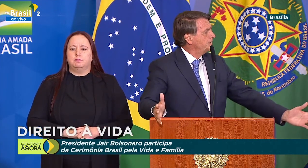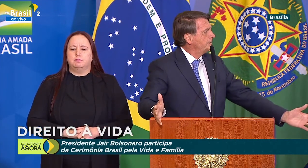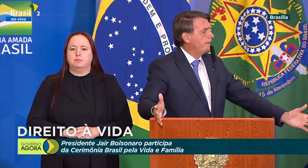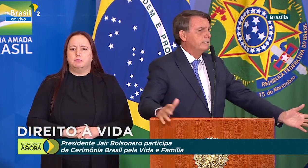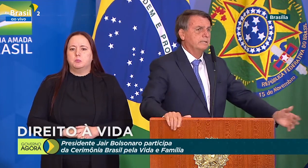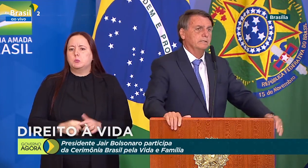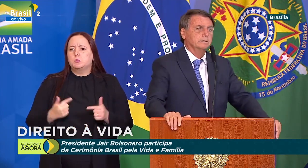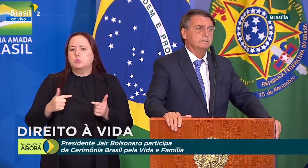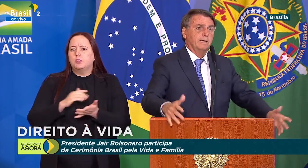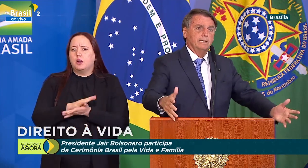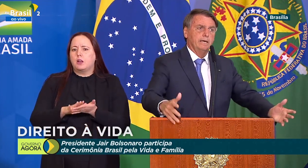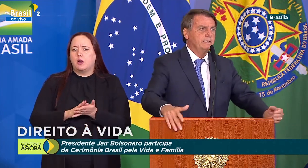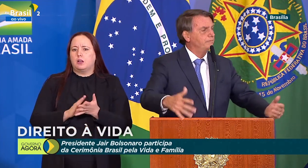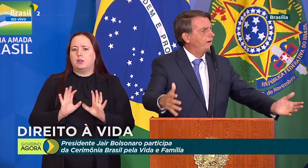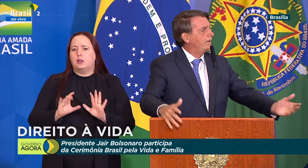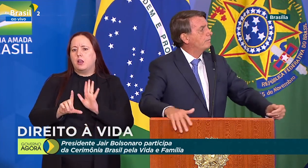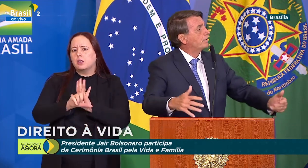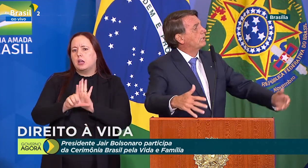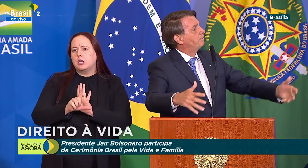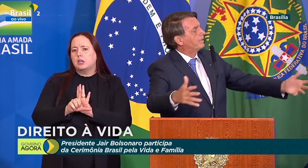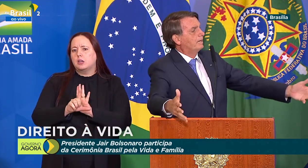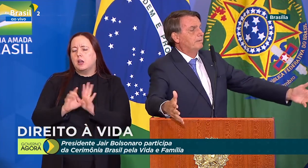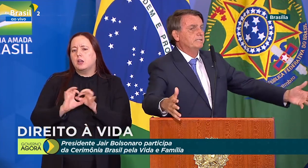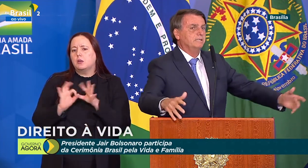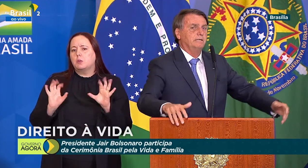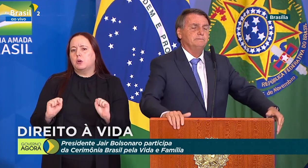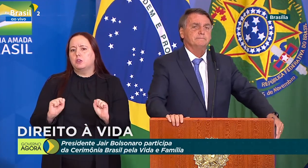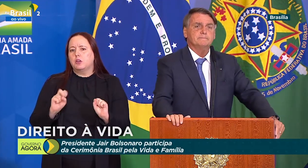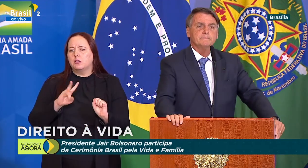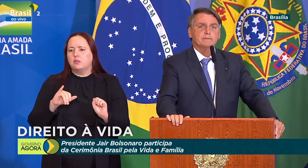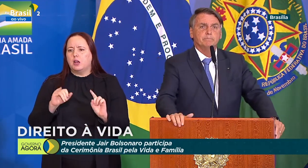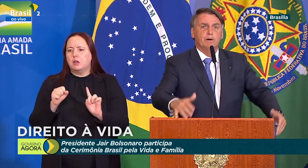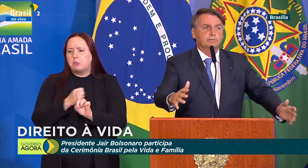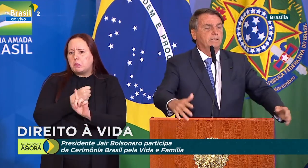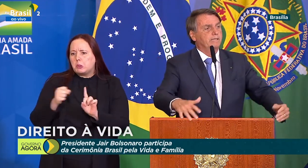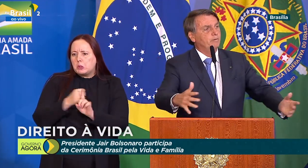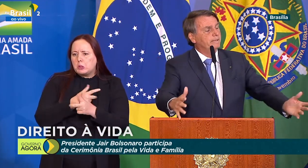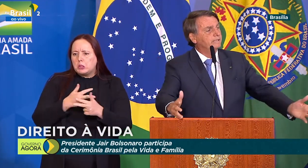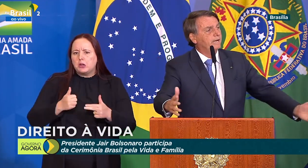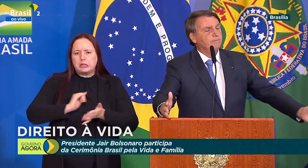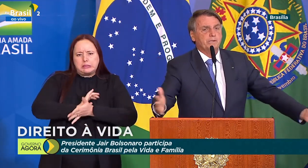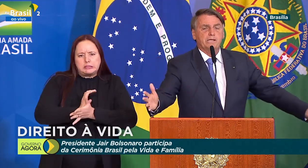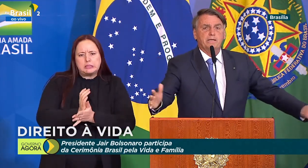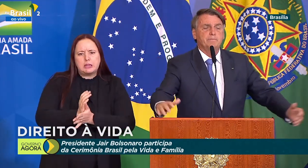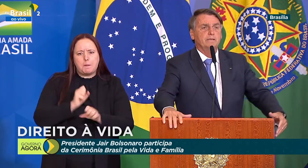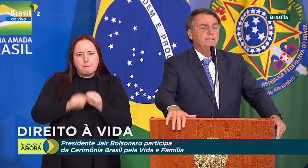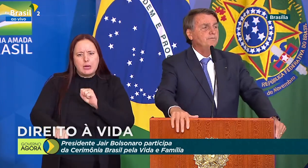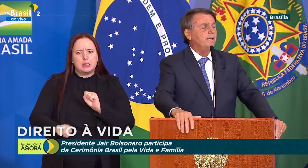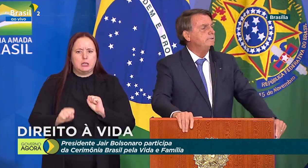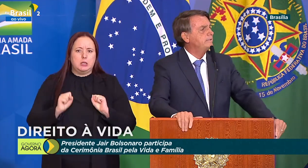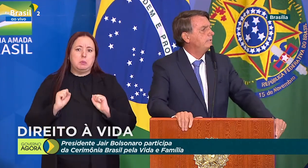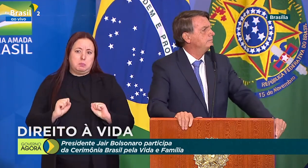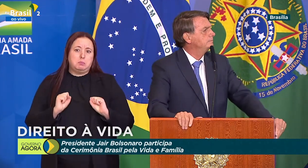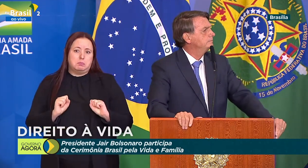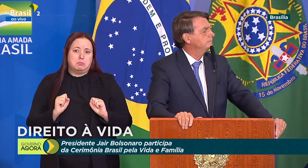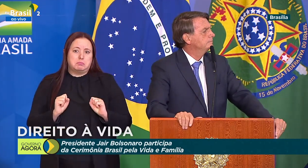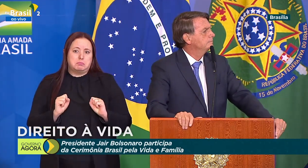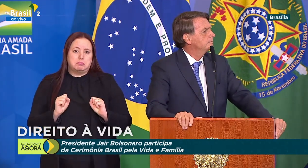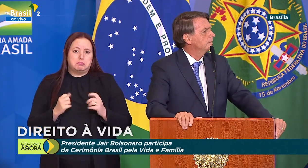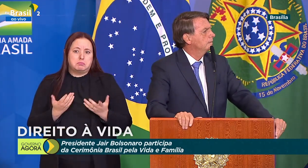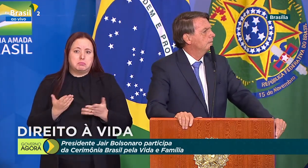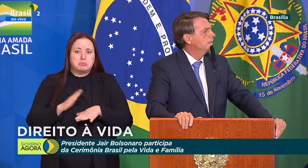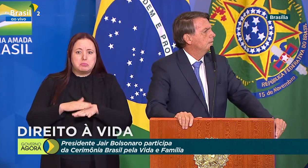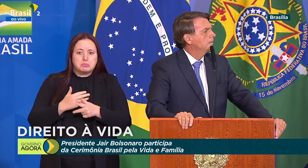e no existe nada que na lei que fale se você espancar Marciano maltratar ou matar você venha de